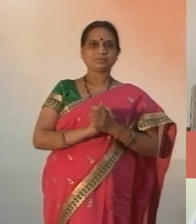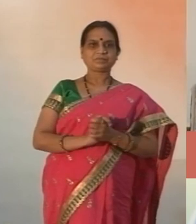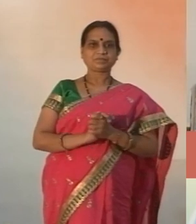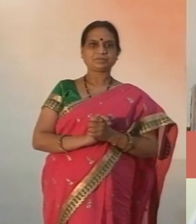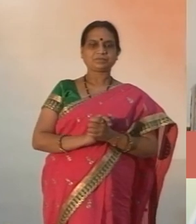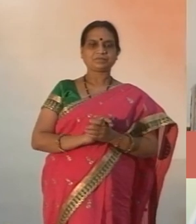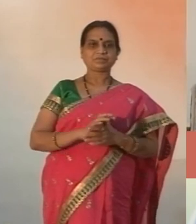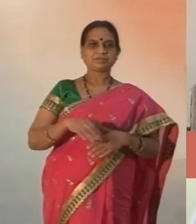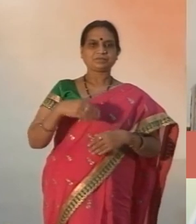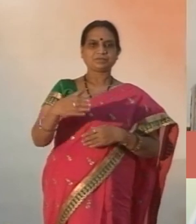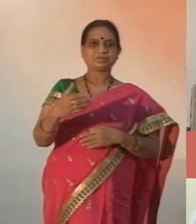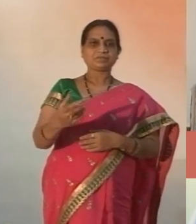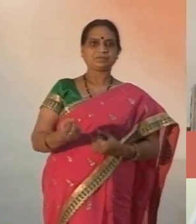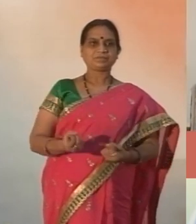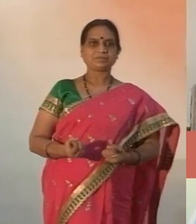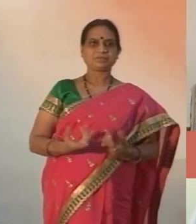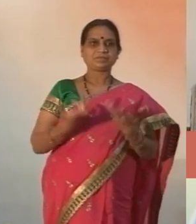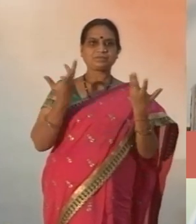सदा ही तैयार हैं।